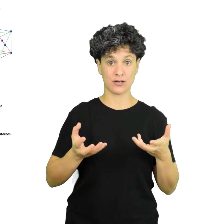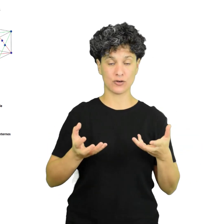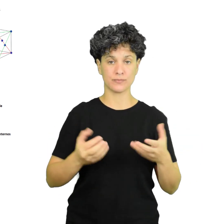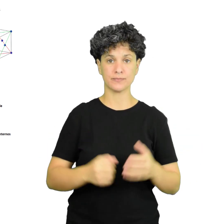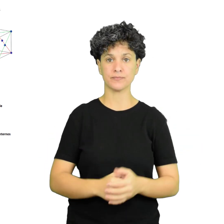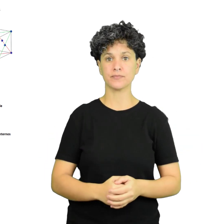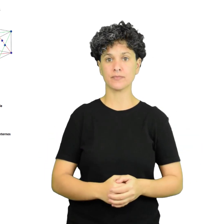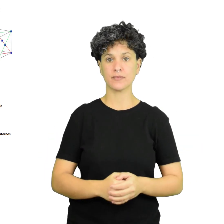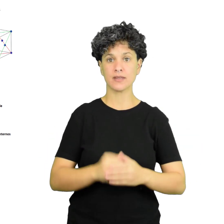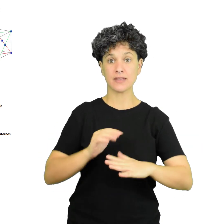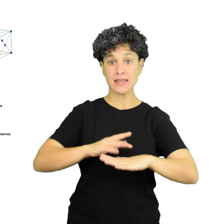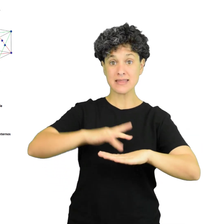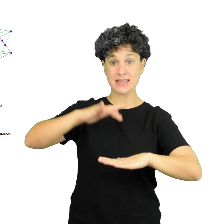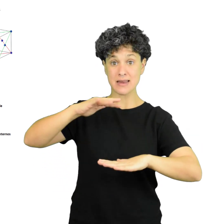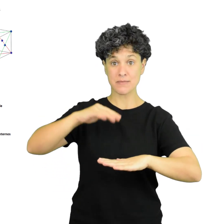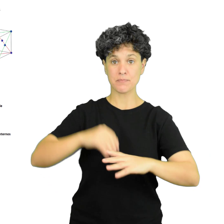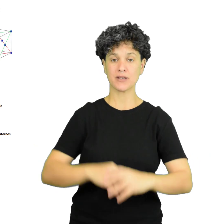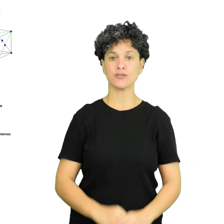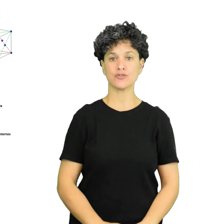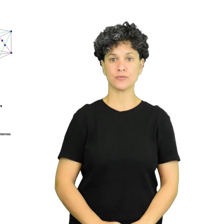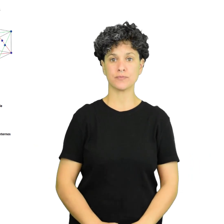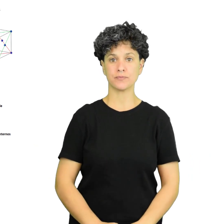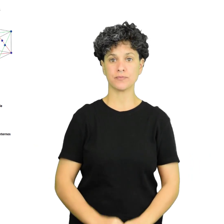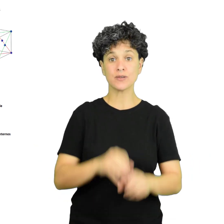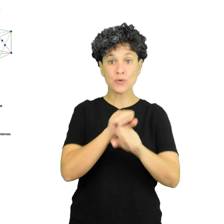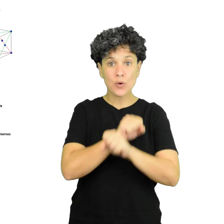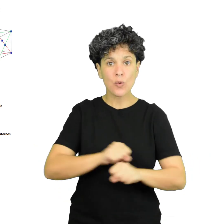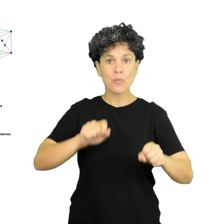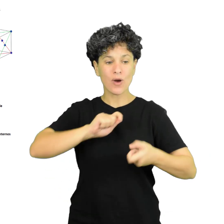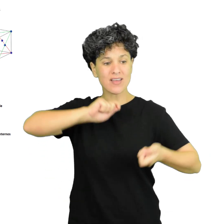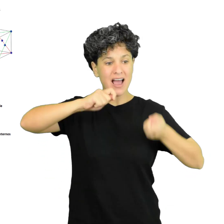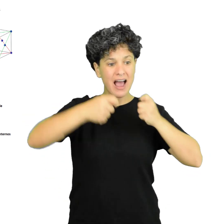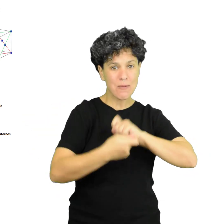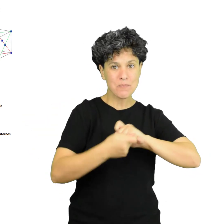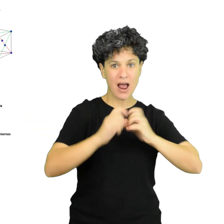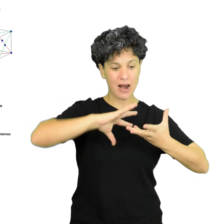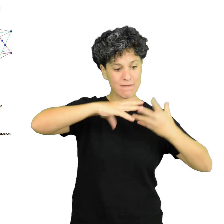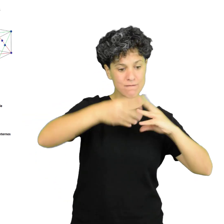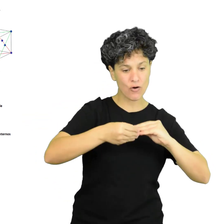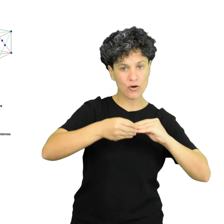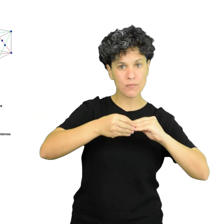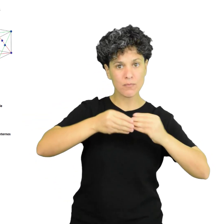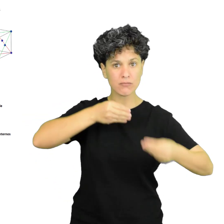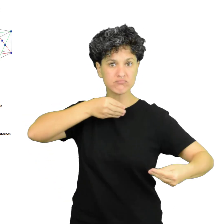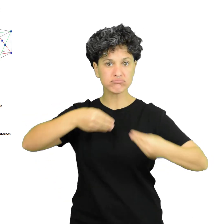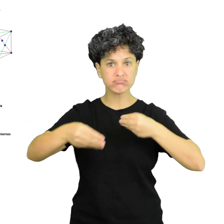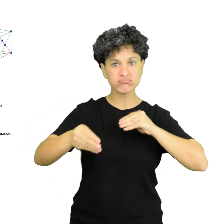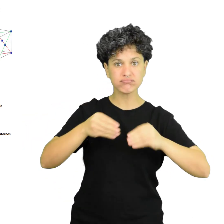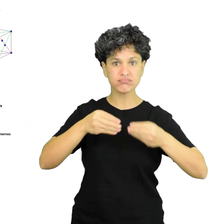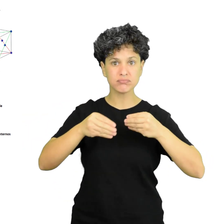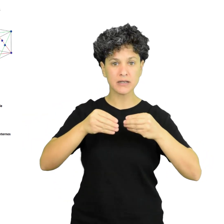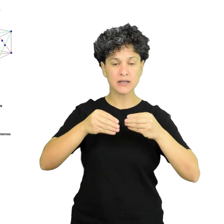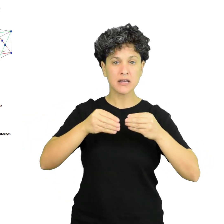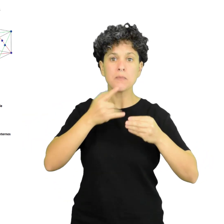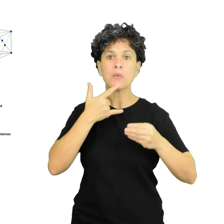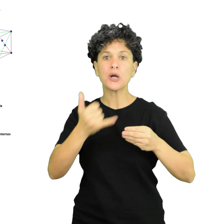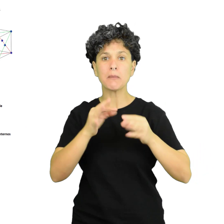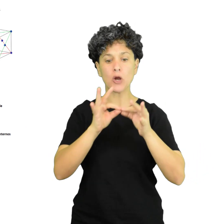conducen el calor tienen brillo pueden deformarse para hacer hilos o láminas cuando